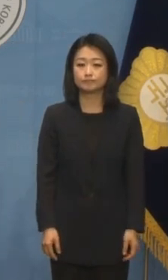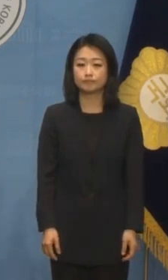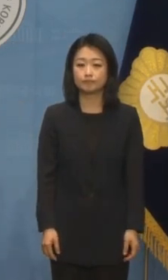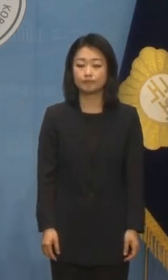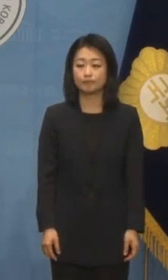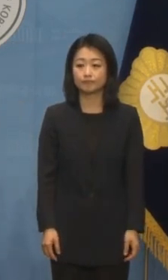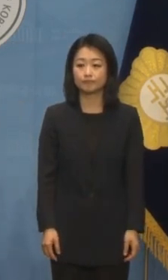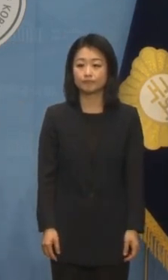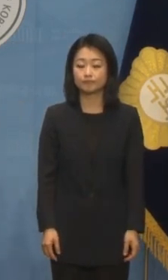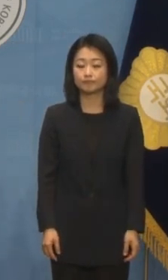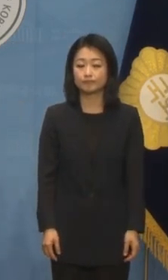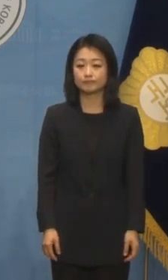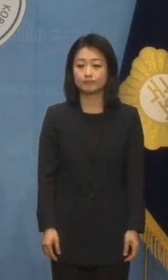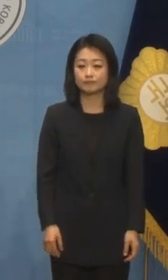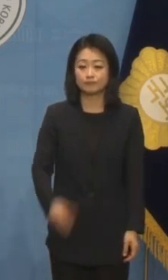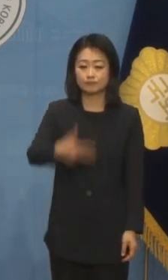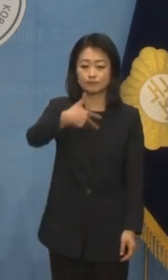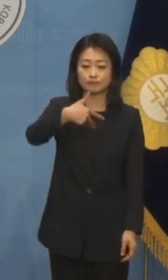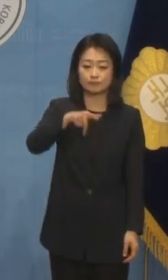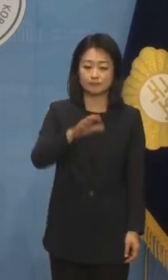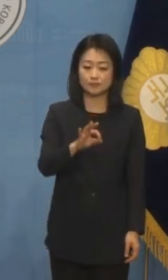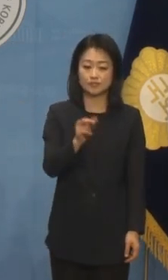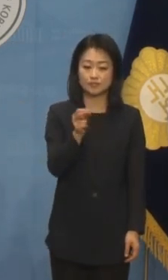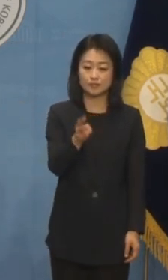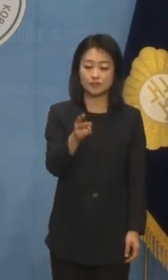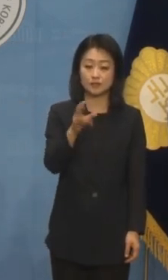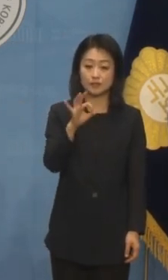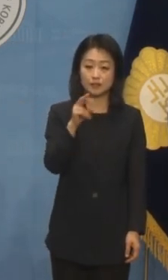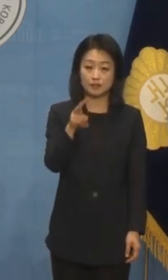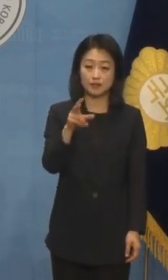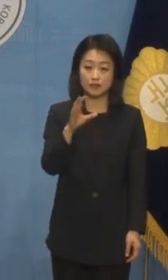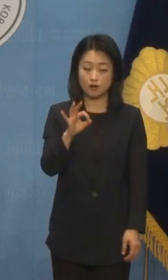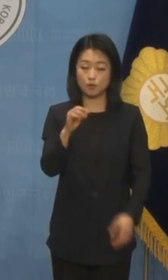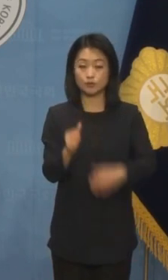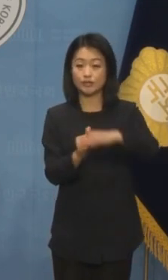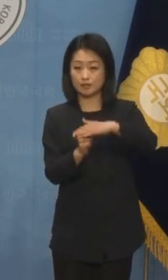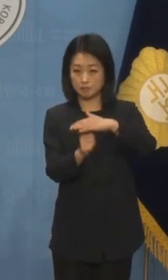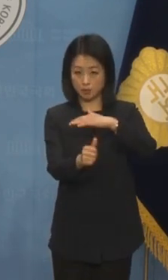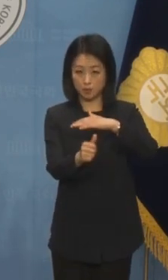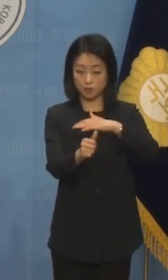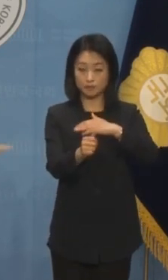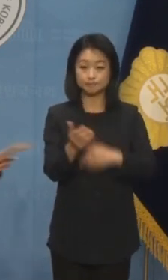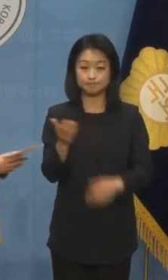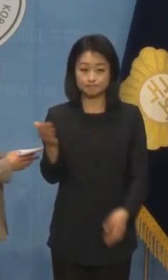네, 마지막 발언입니다. 장혜영 정의당 원내대표 직무대행 발언이 이어지겠습니다.